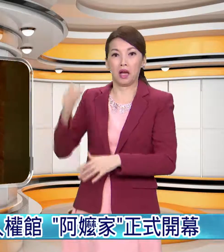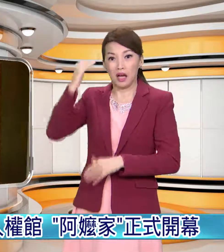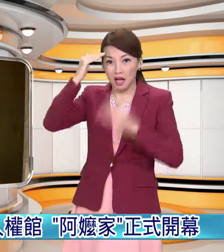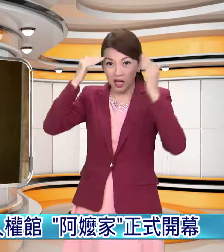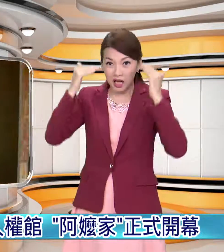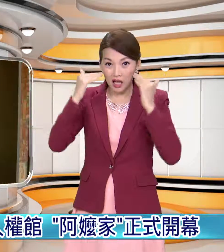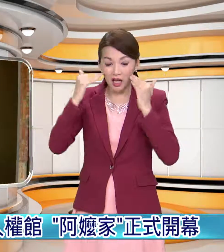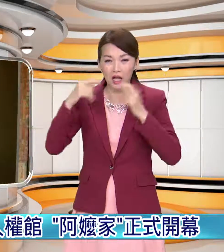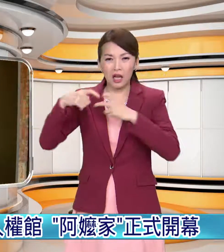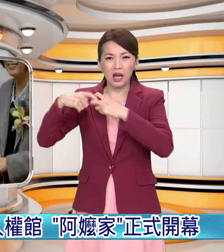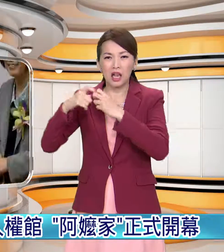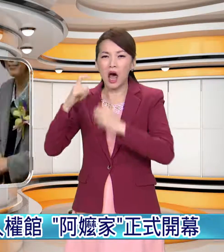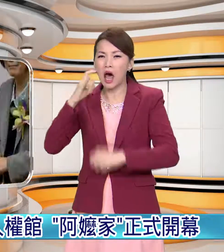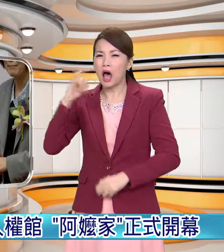来见证历史。